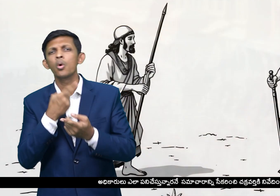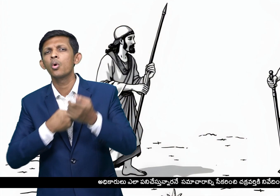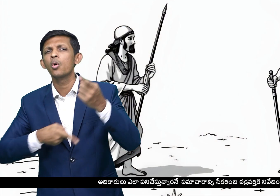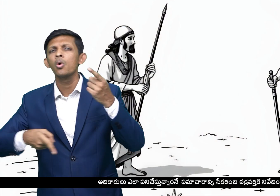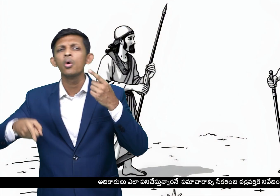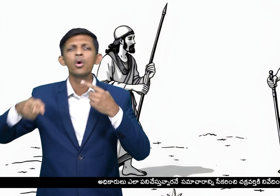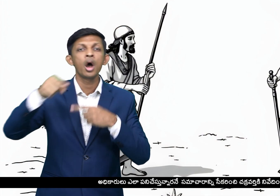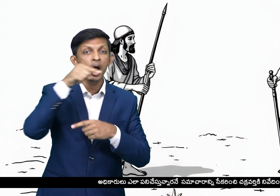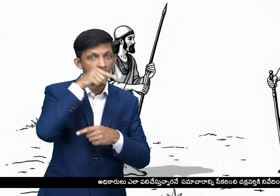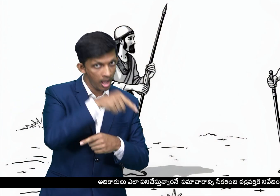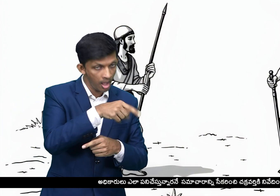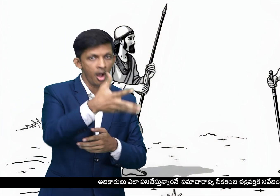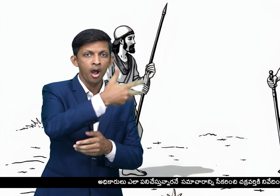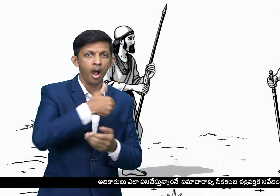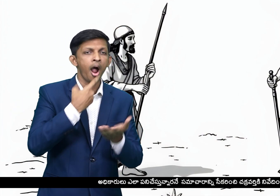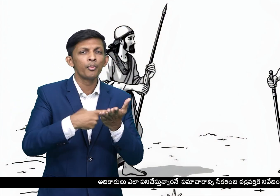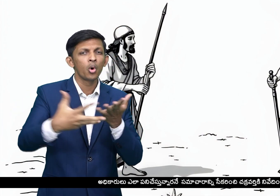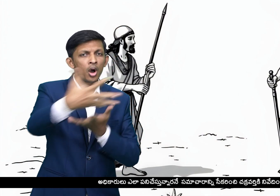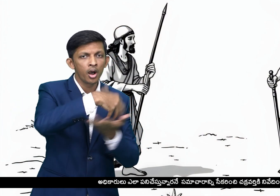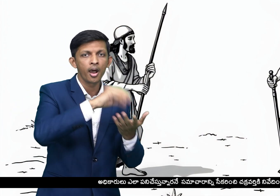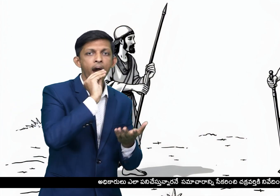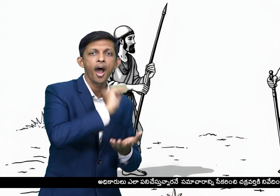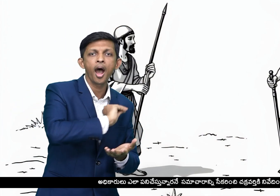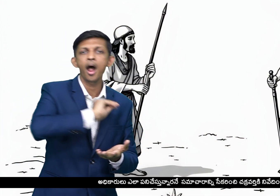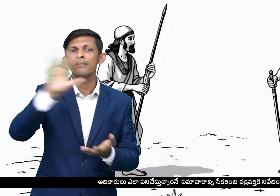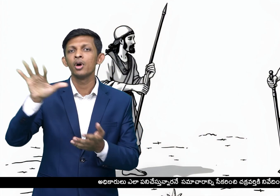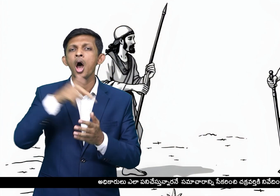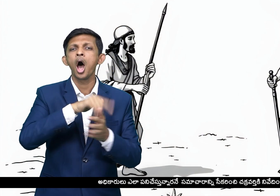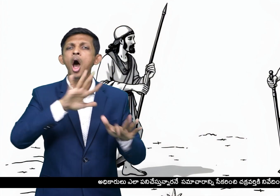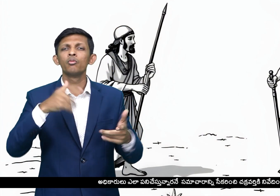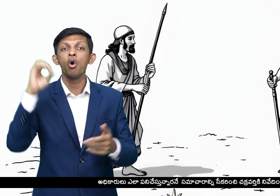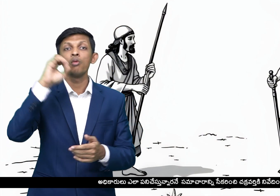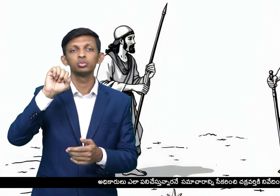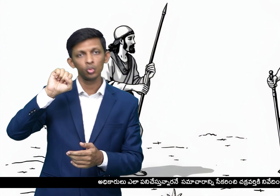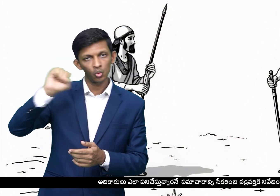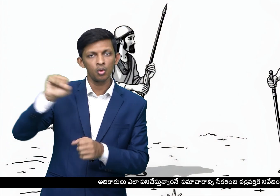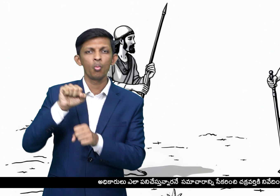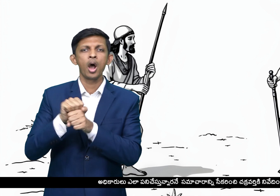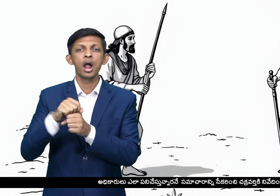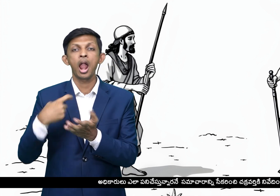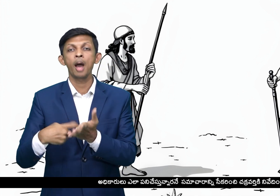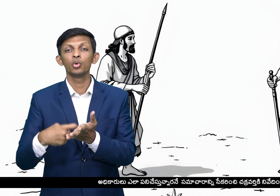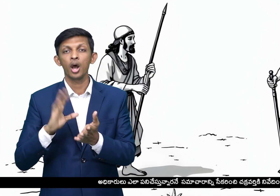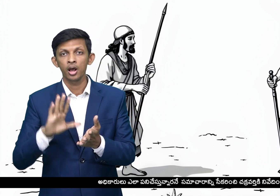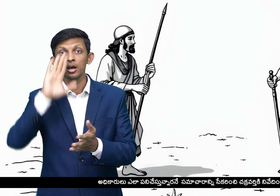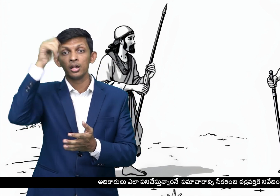అధికారులు ఎలా పనిచేస్తున్నారనే సమాచారాన్ని సేకరించి చక్రవర్తికి నివేదించేవారు.